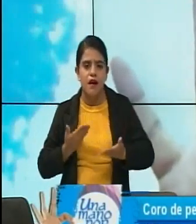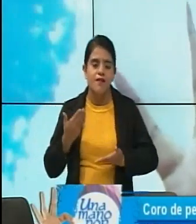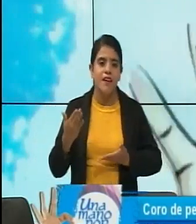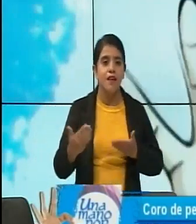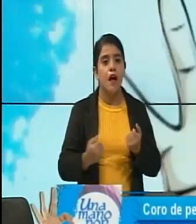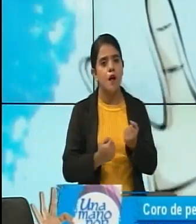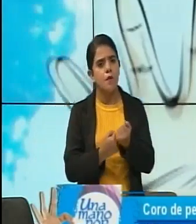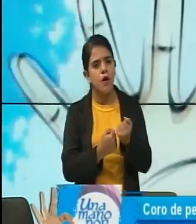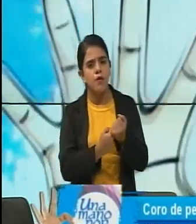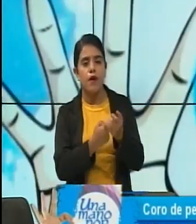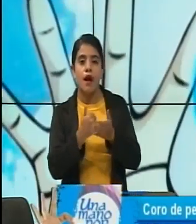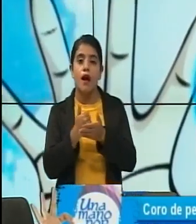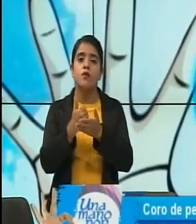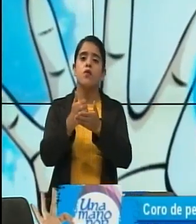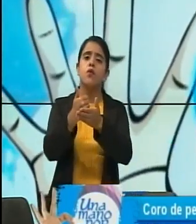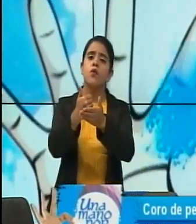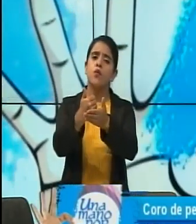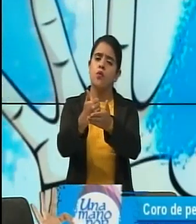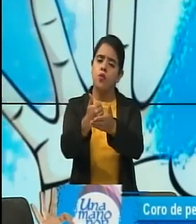camino,